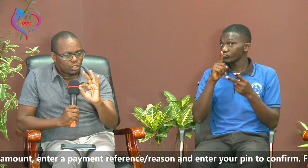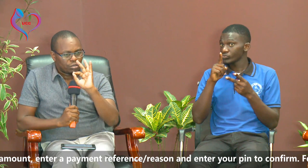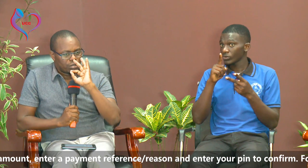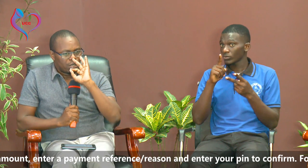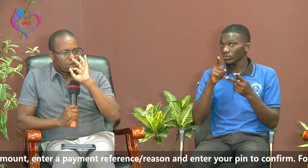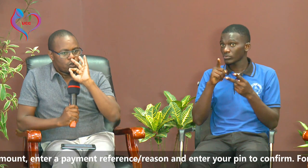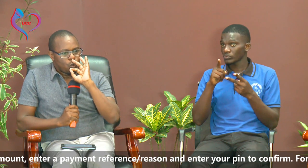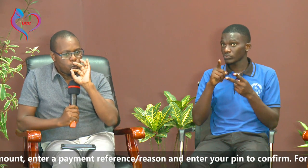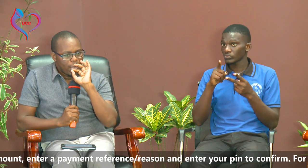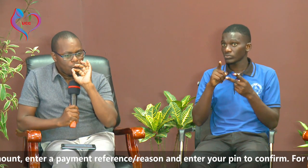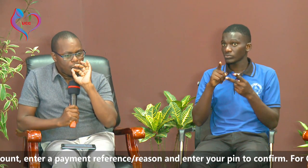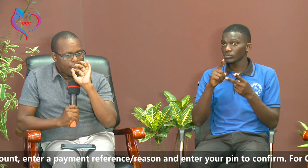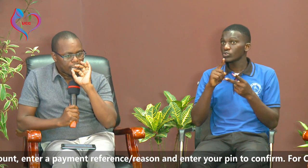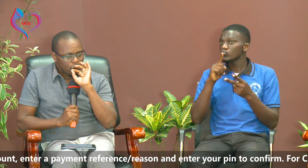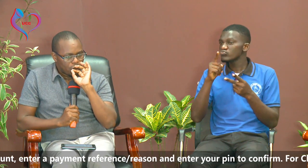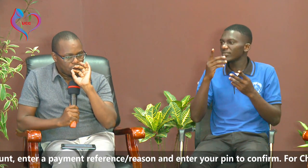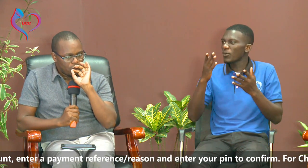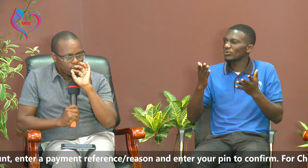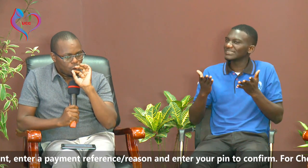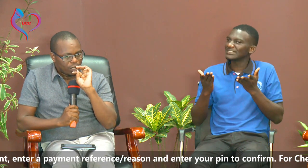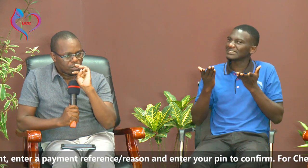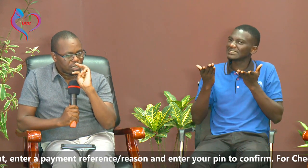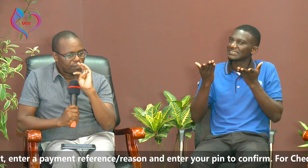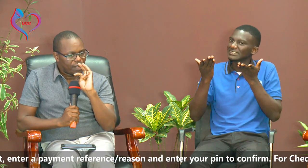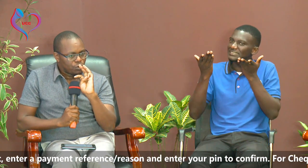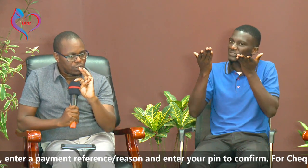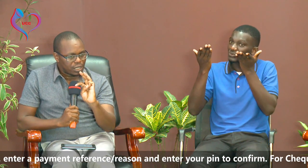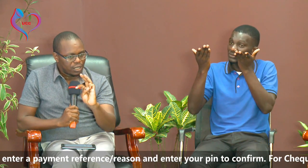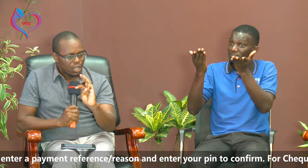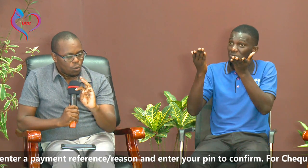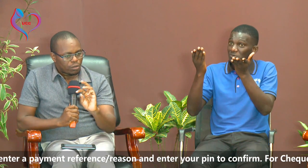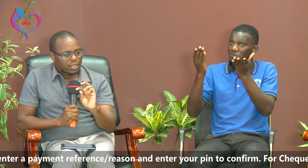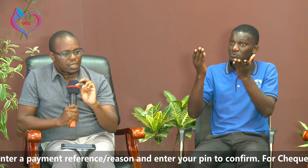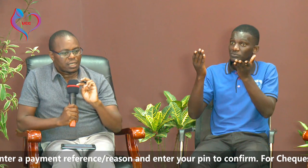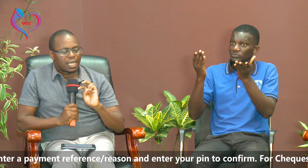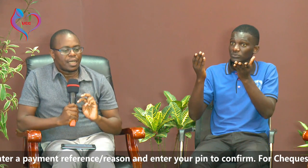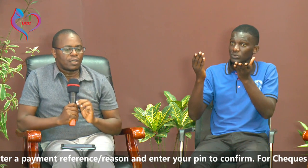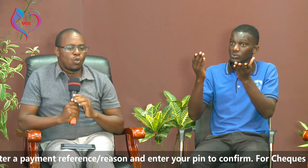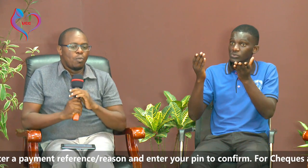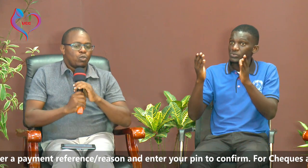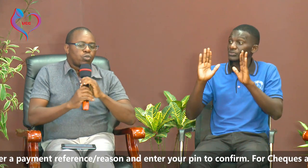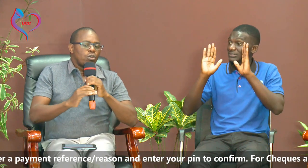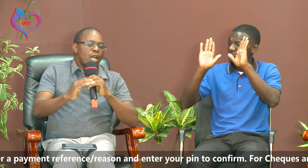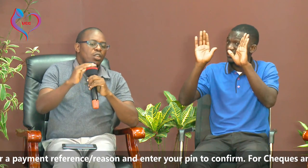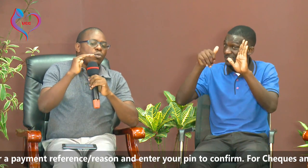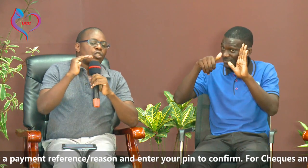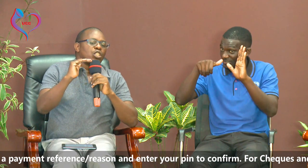dedication. Okwewa yo, waitu zise values, wantu ita standard. Ngo muntu oyo aina